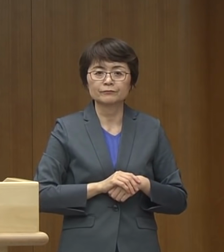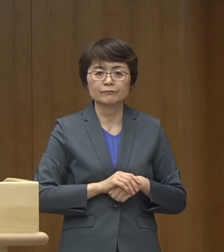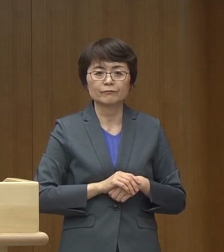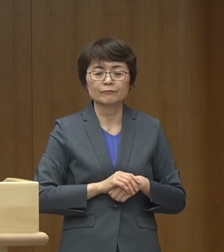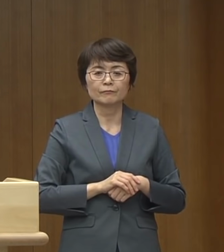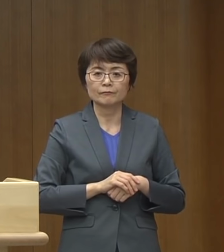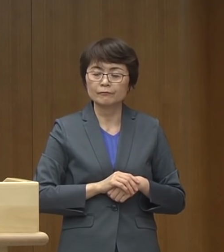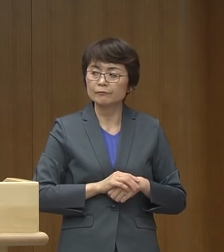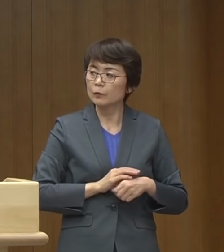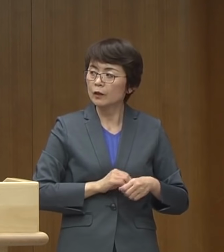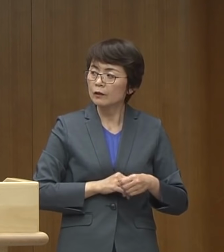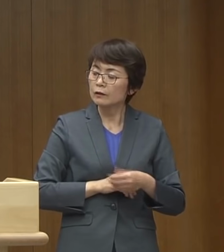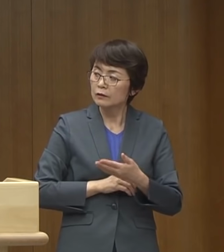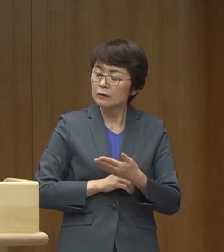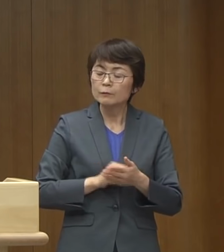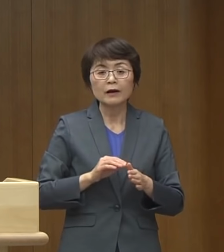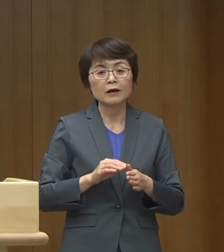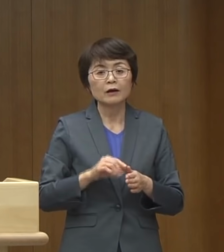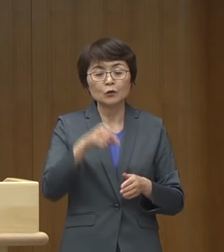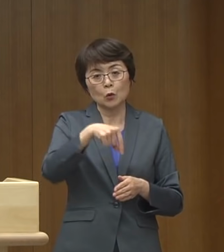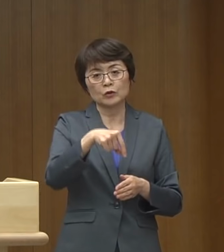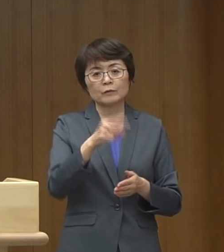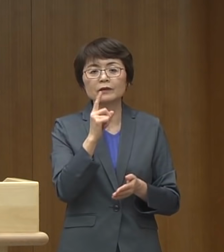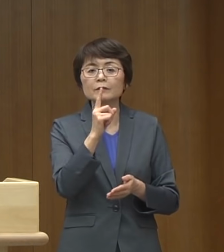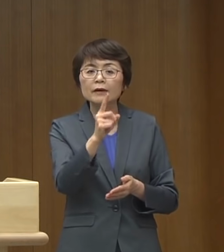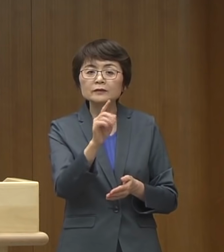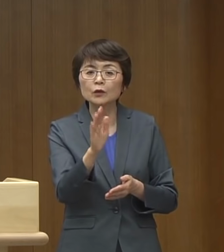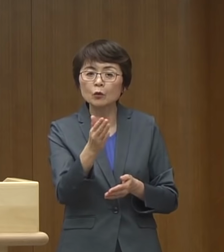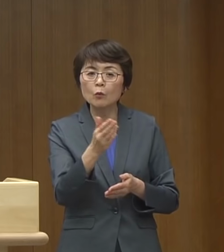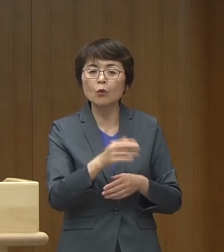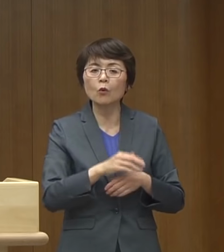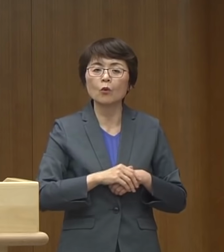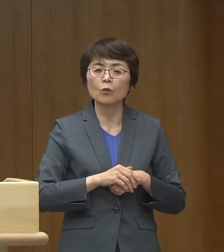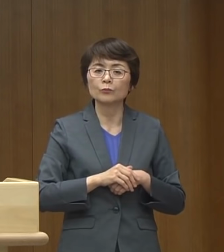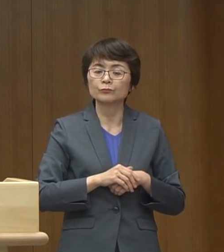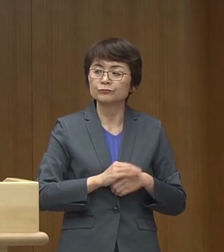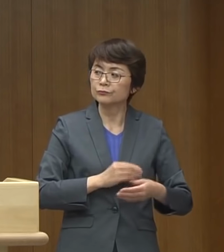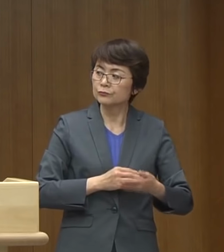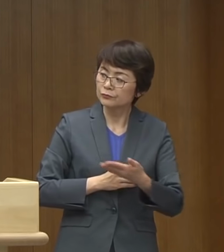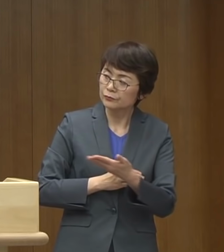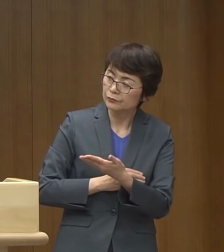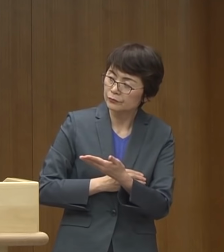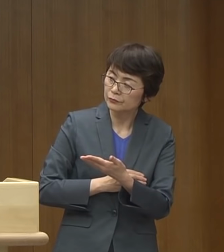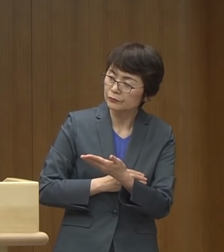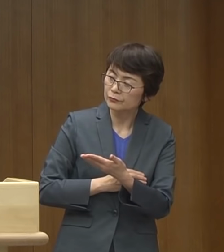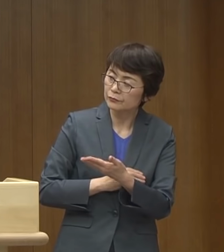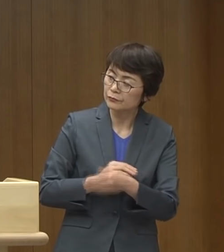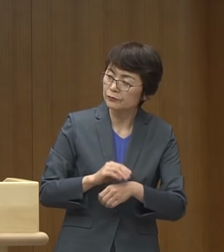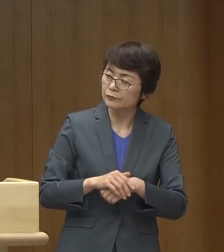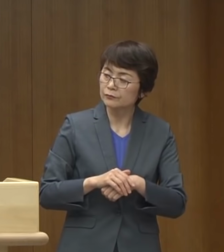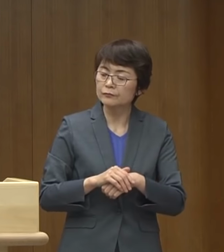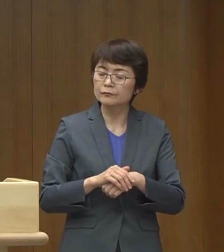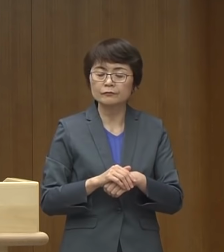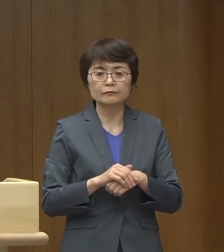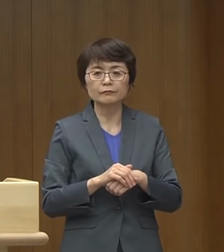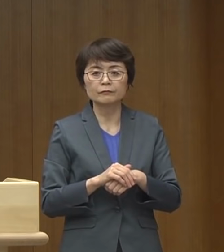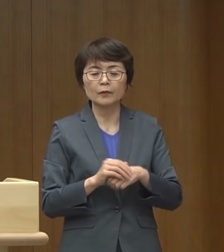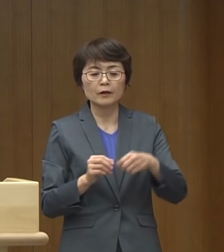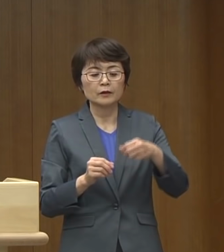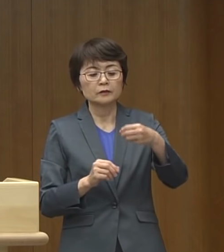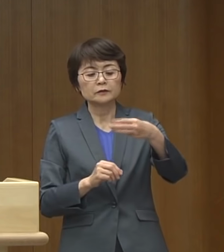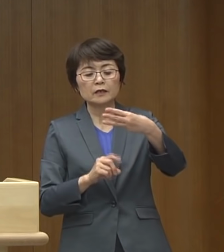して言いますと、この会見でも申し上げておりましたが、大体、これが11日ですから、この10日ぐらいですかね、3